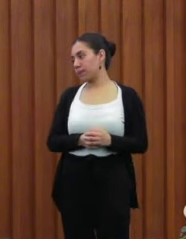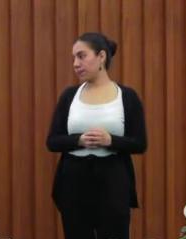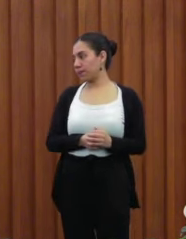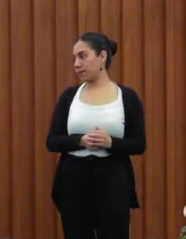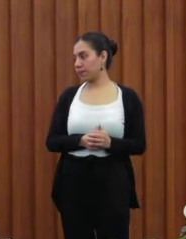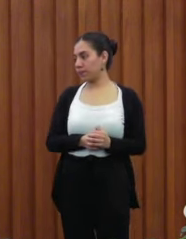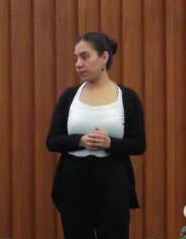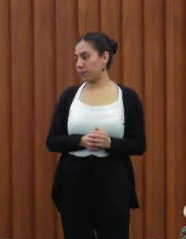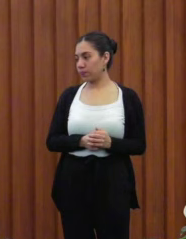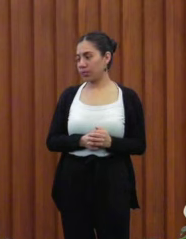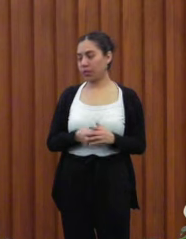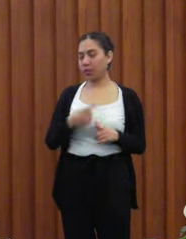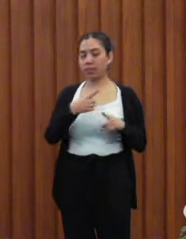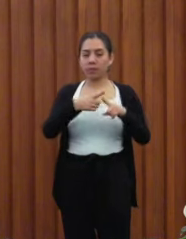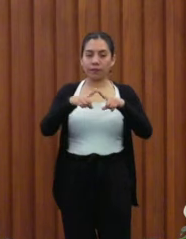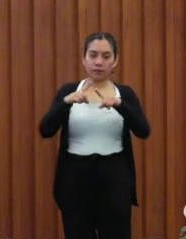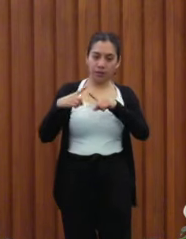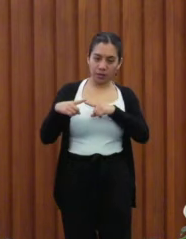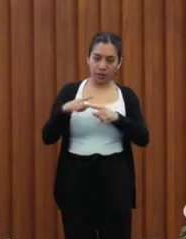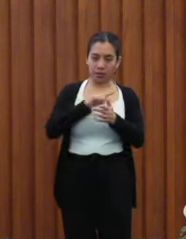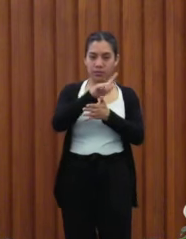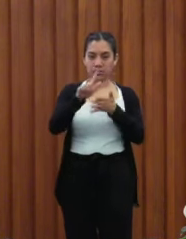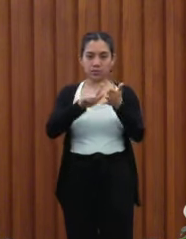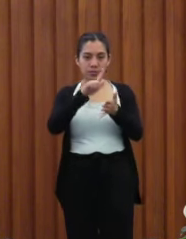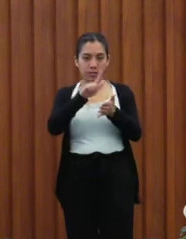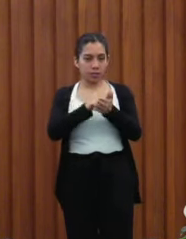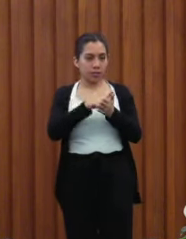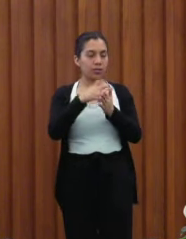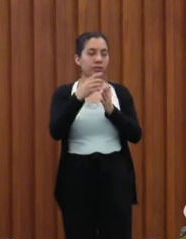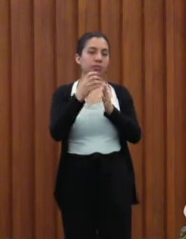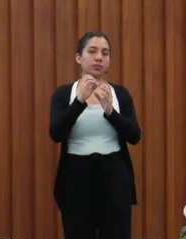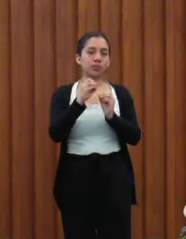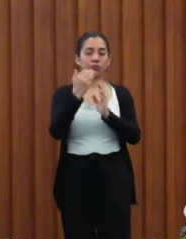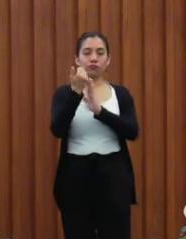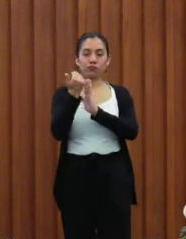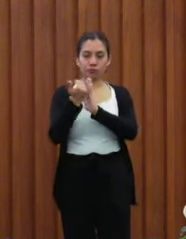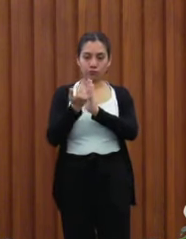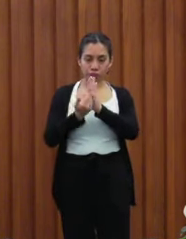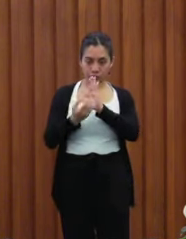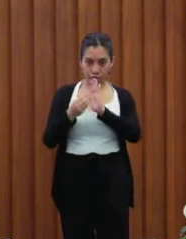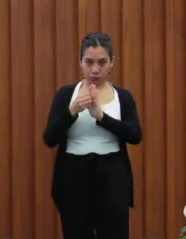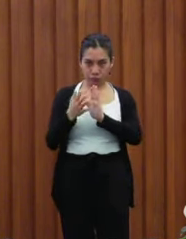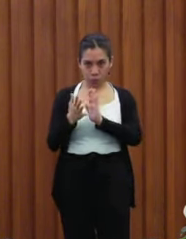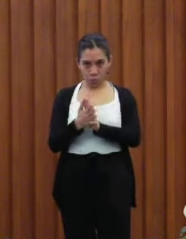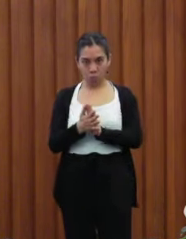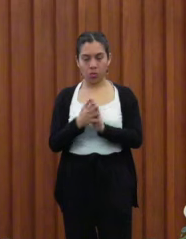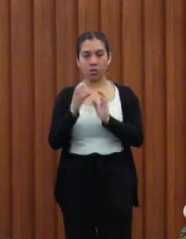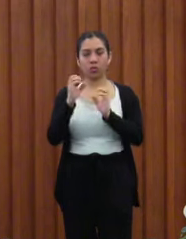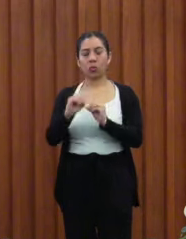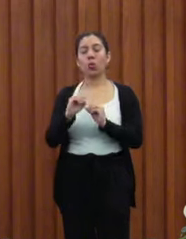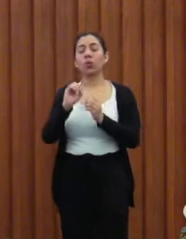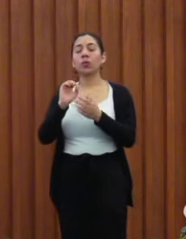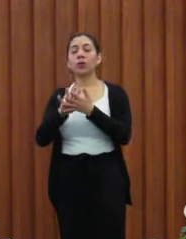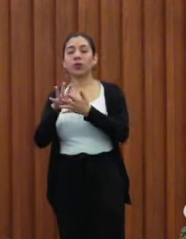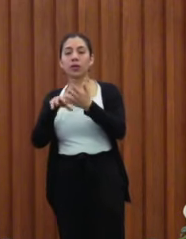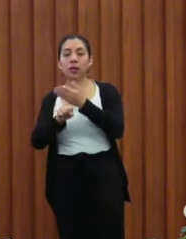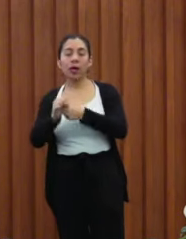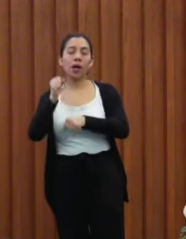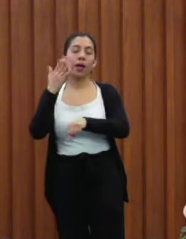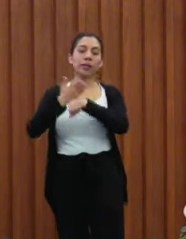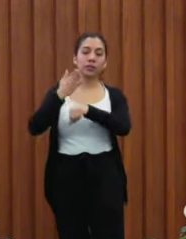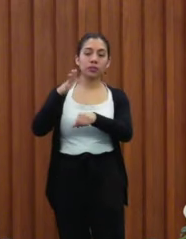que hacerse con los protocolos, con la homologación de los la categorización en penal de crimen de odio y de